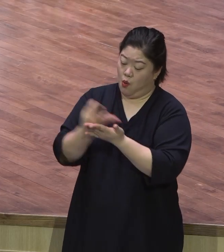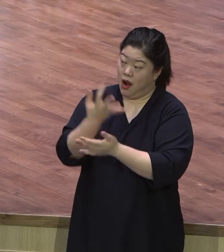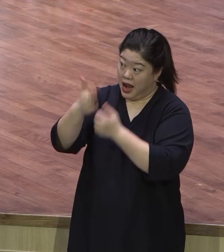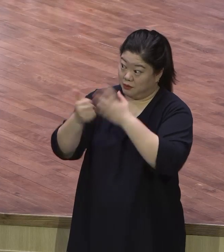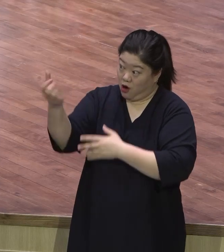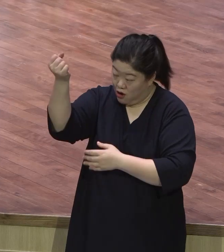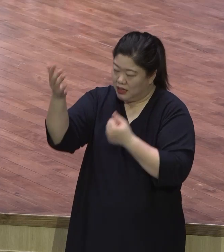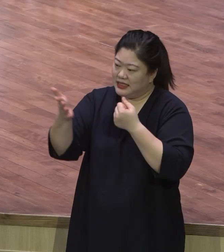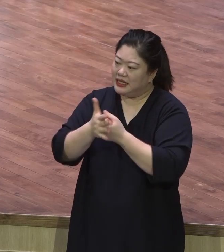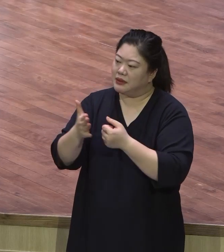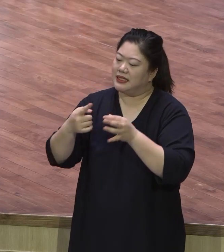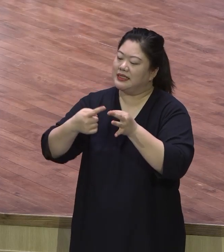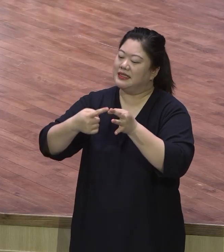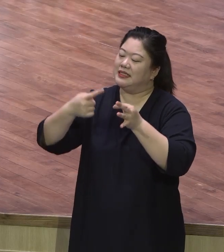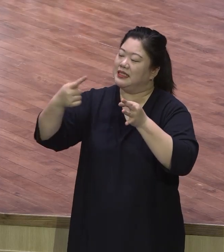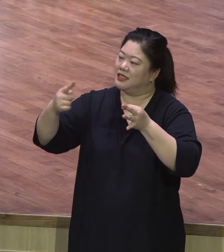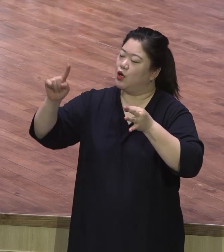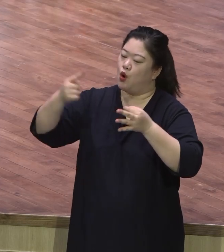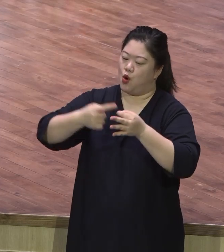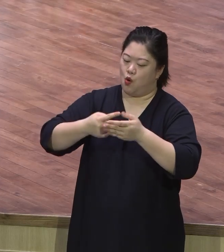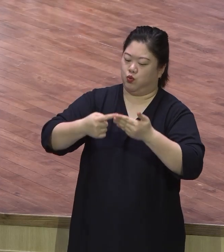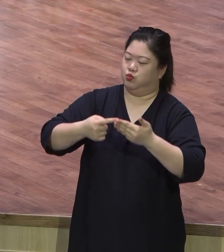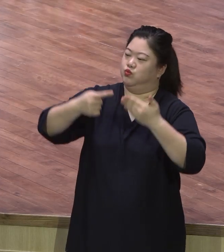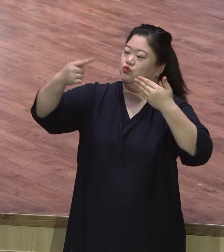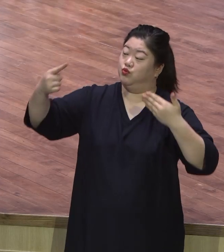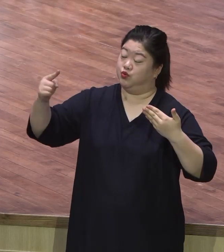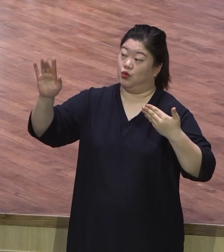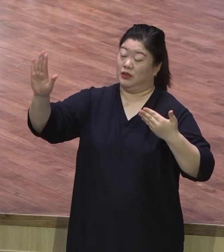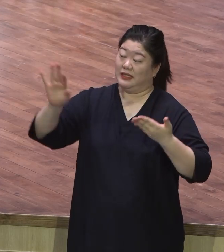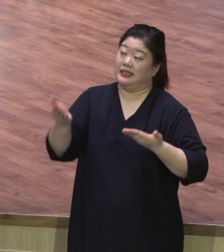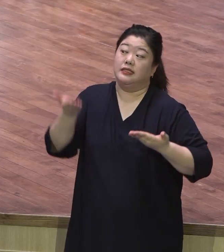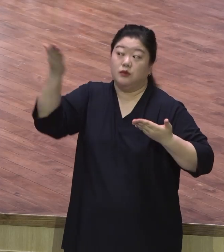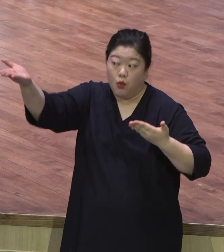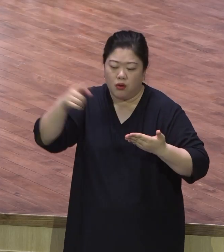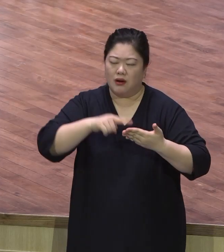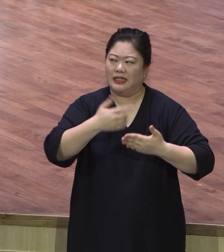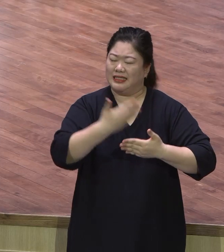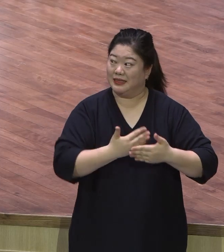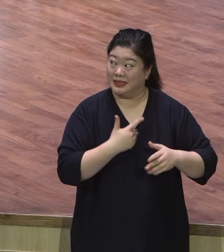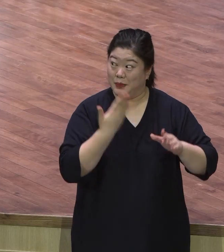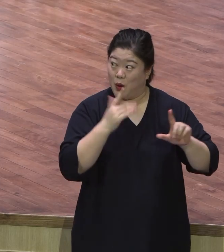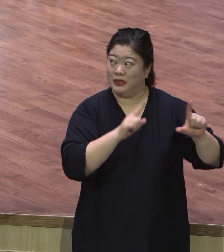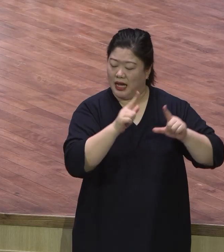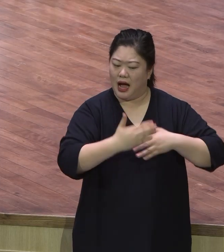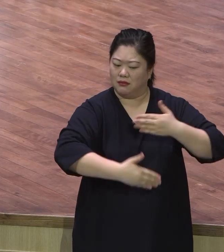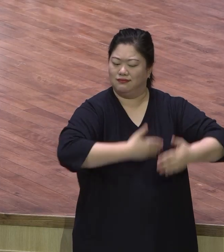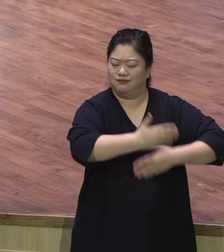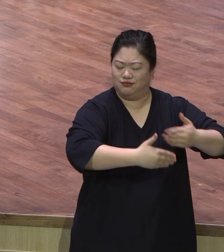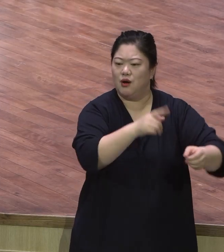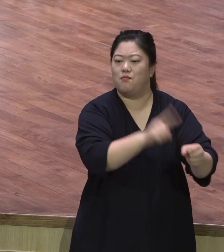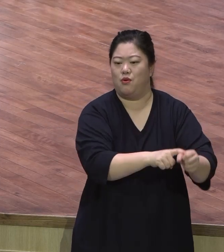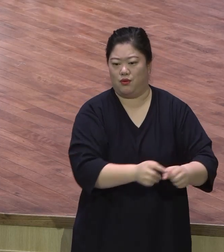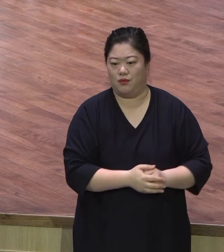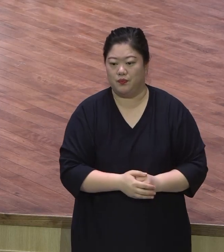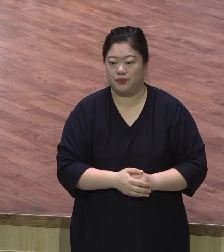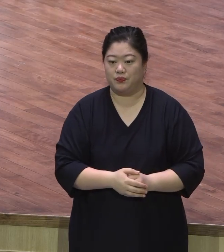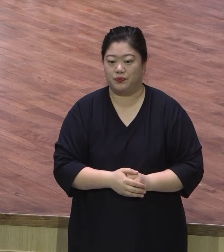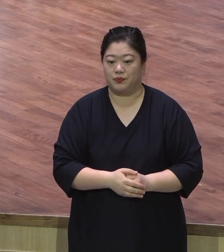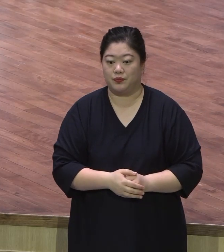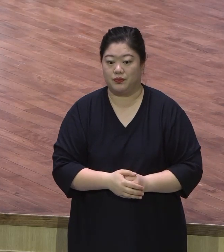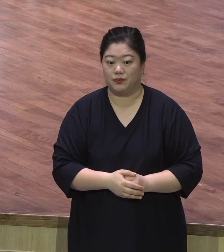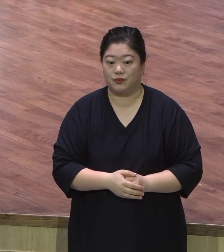11조가 헌금생활의 중심축이에요 기본의 기본 11조를 안 한다 이 말은 내